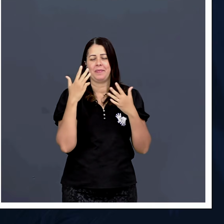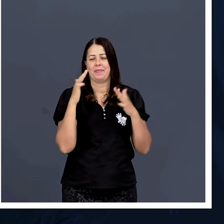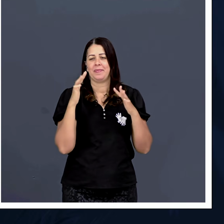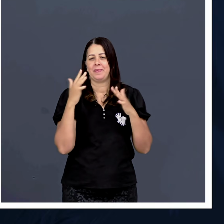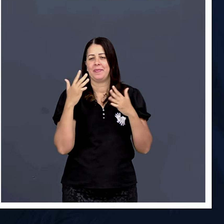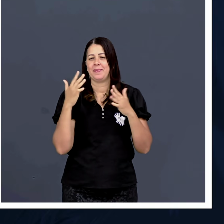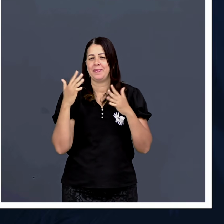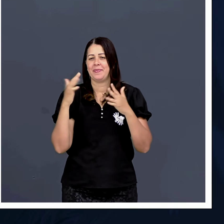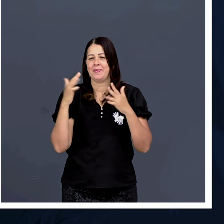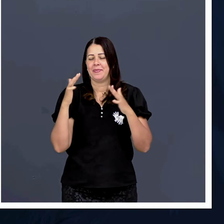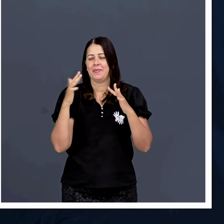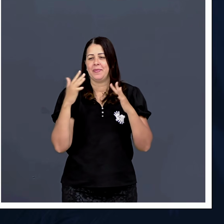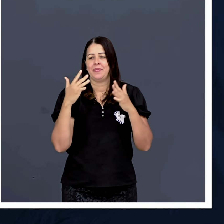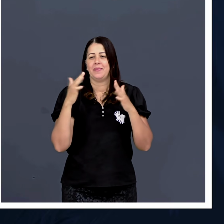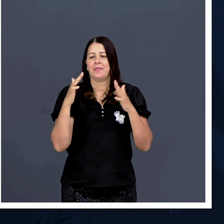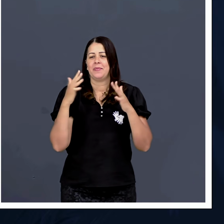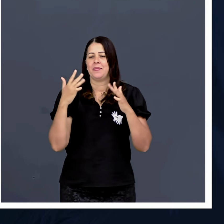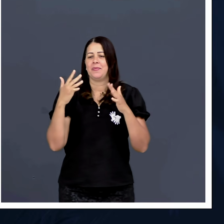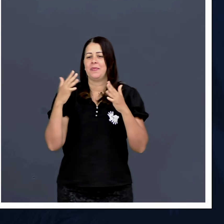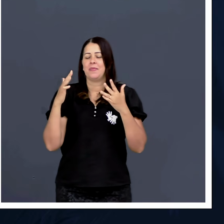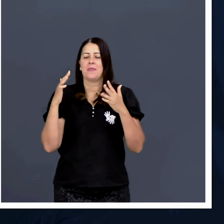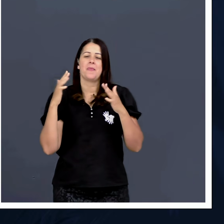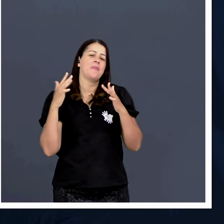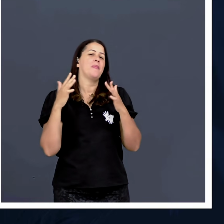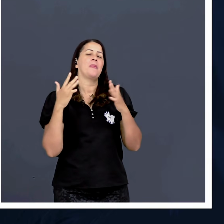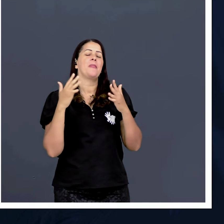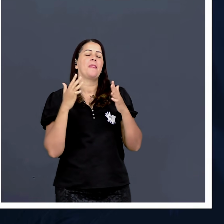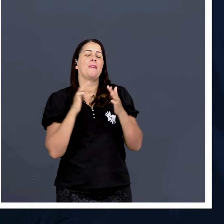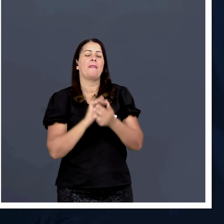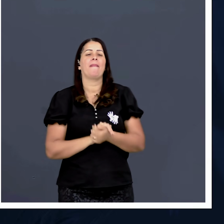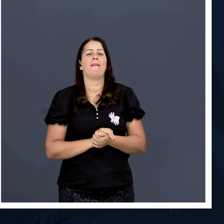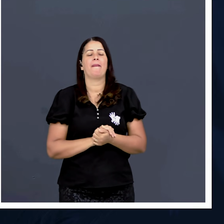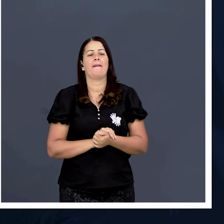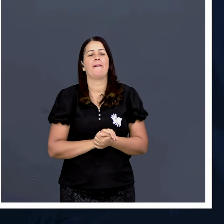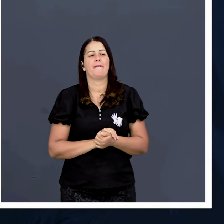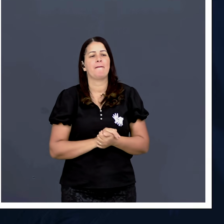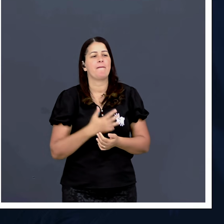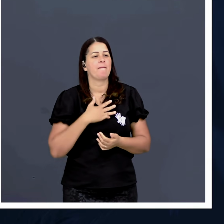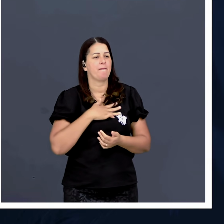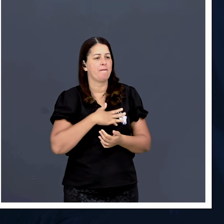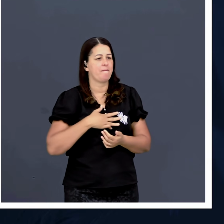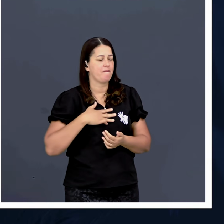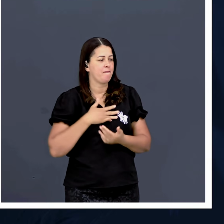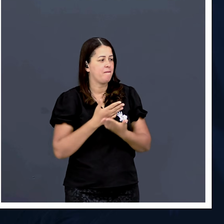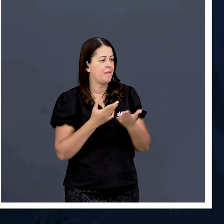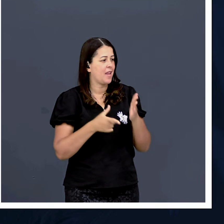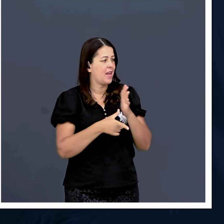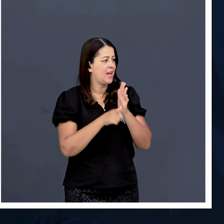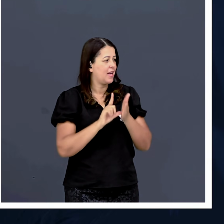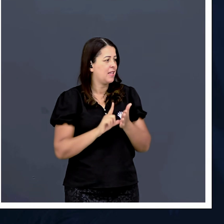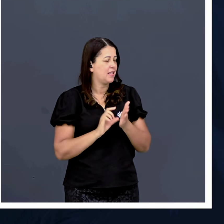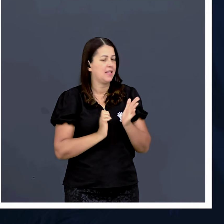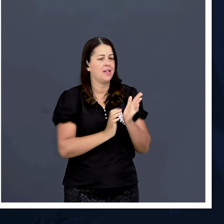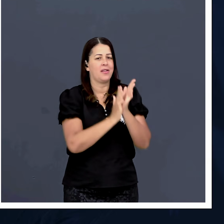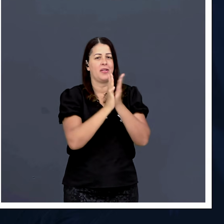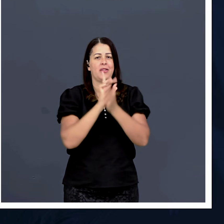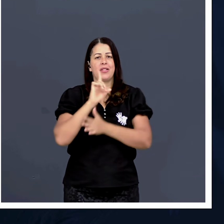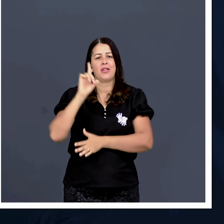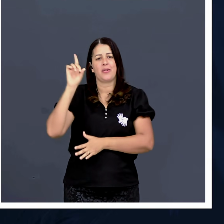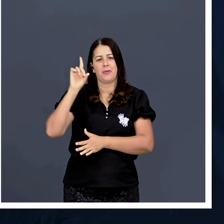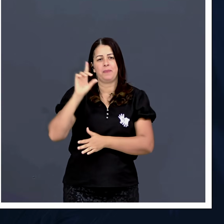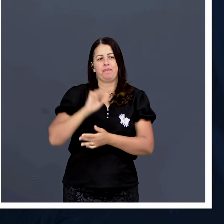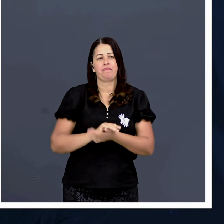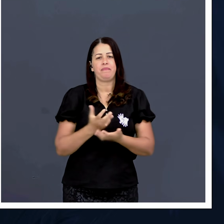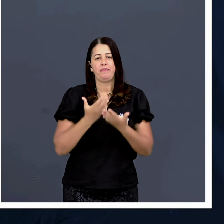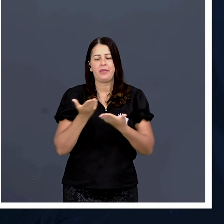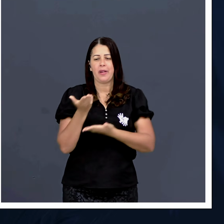todos esses que nos visitam? Amém. Louvado seja Deus. Queridos, antes de adorar o Senhor com o nosso melhor,